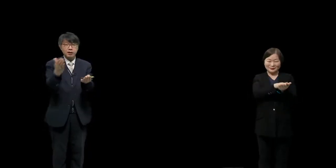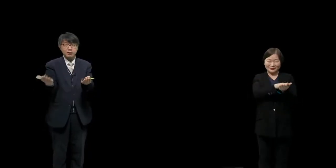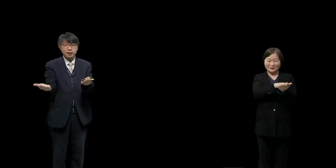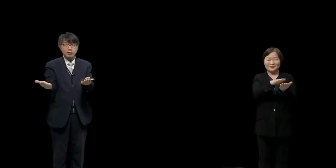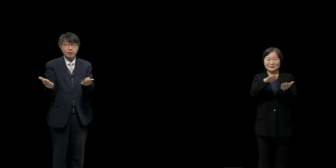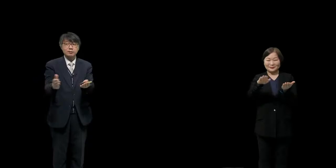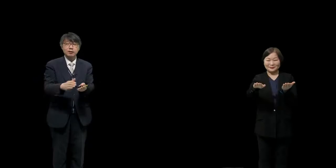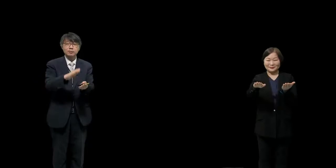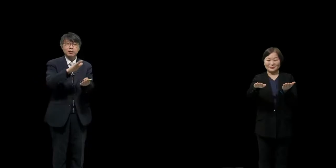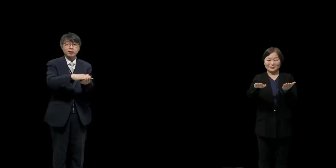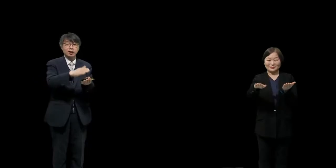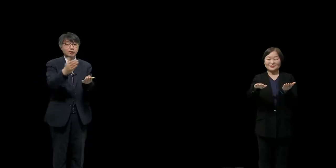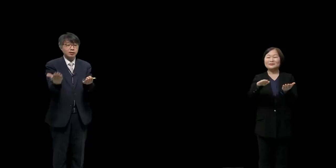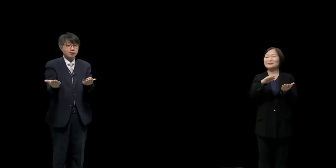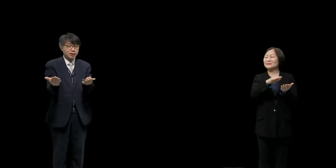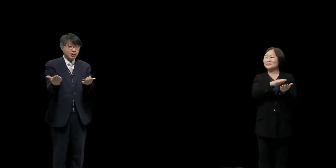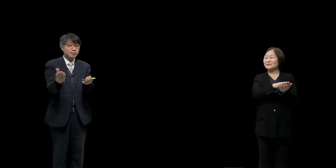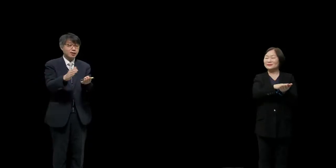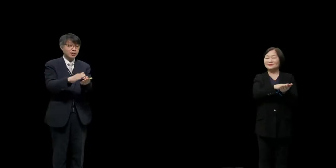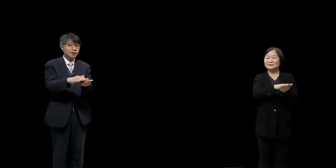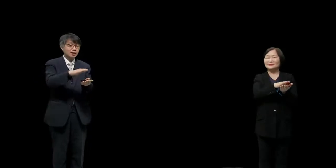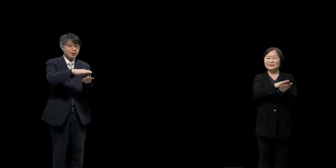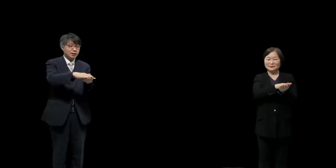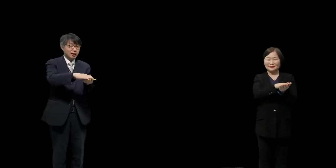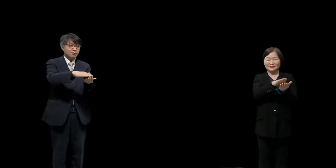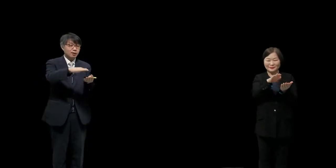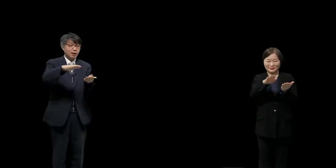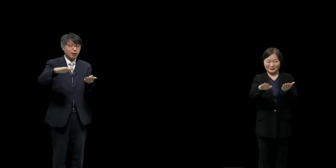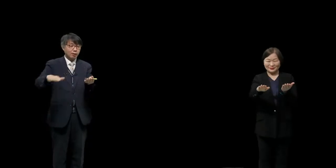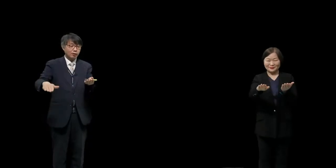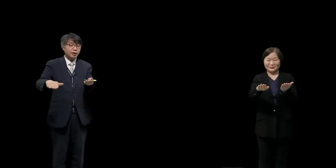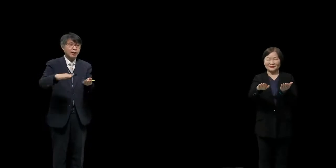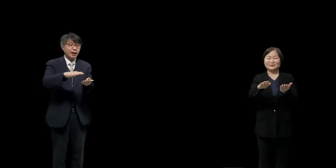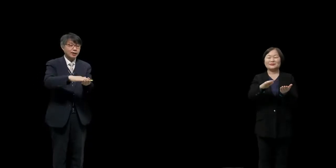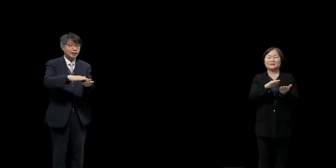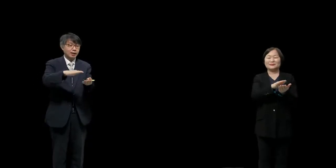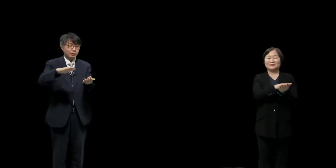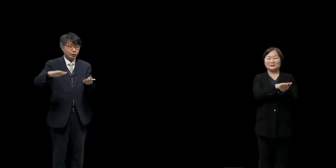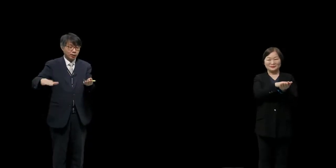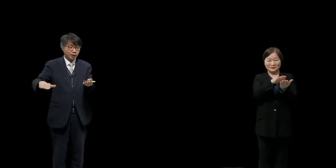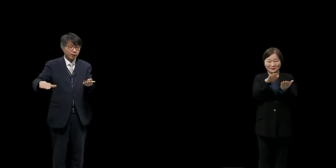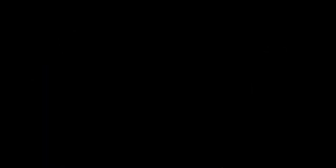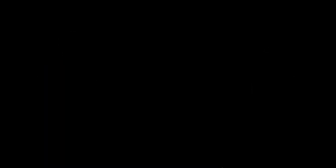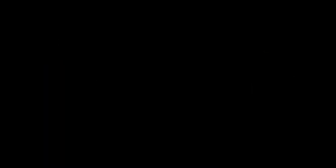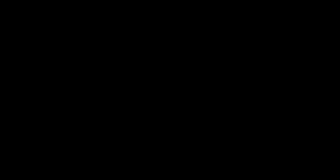하시면 안 된다고 말씀드렸습니다. 이렇게 하면 책입니다. 책. 자, 입니다. 뭐뭐이다 이렇게